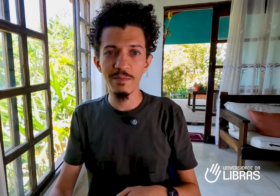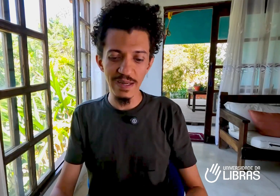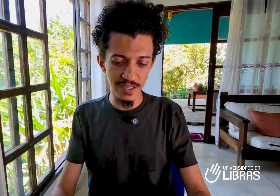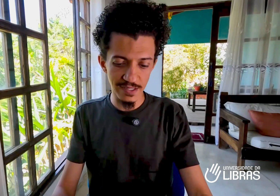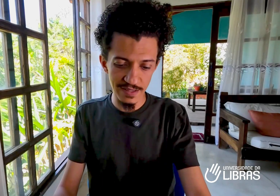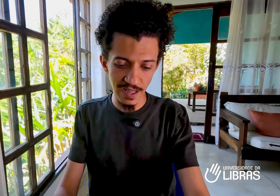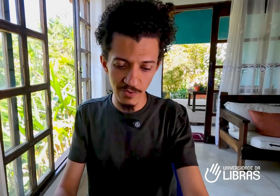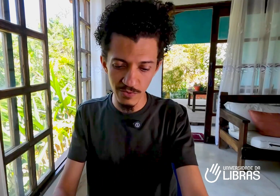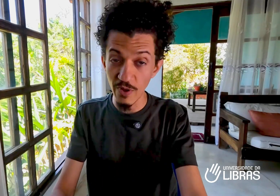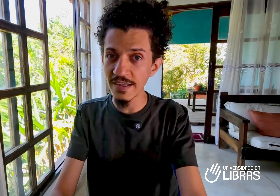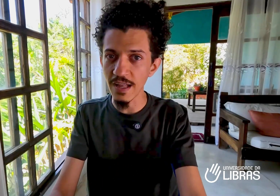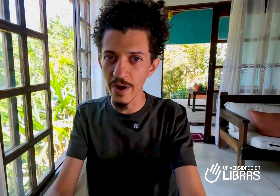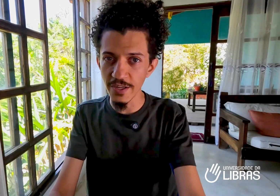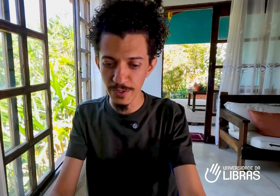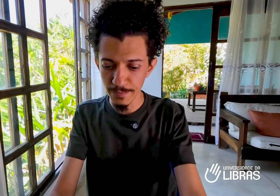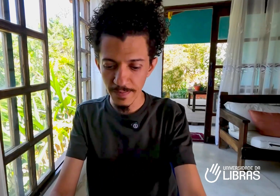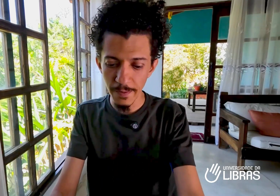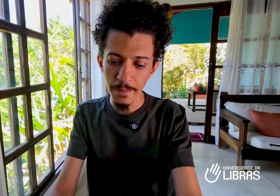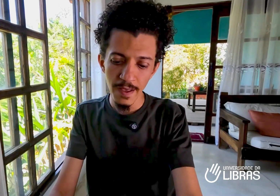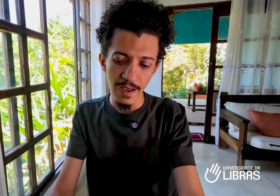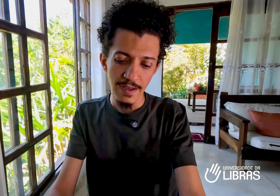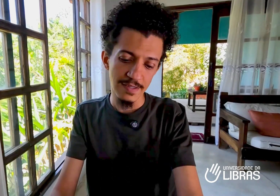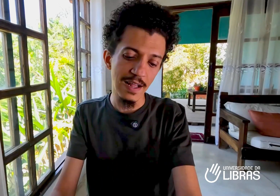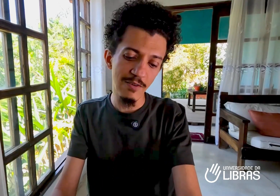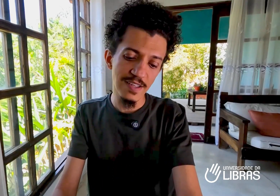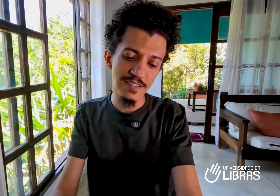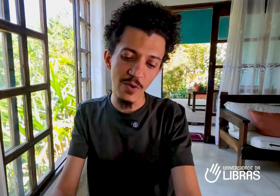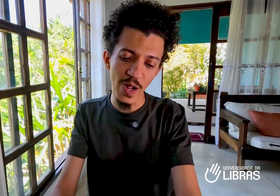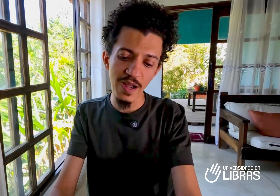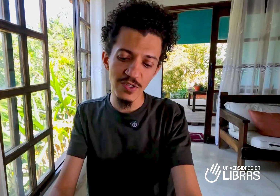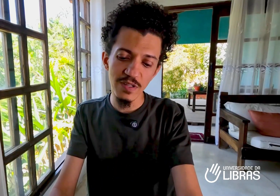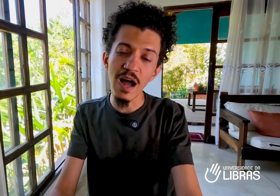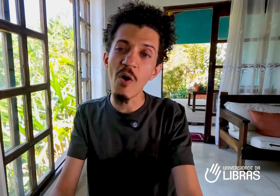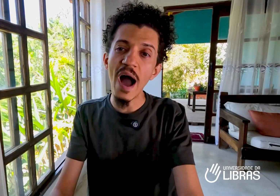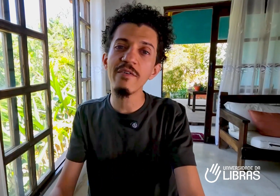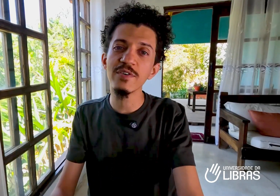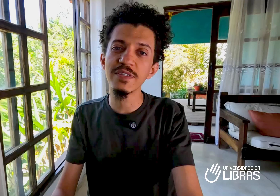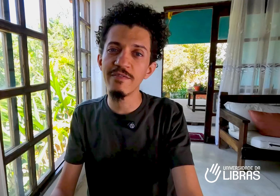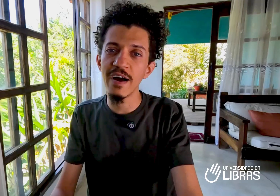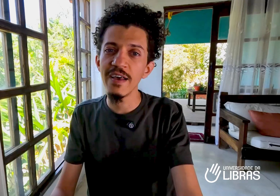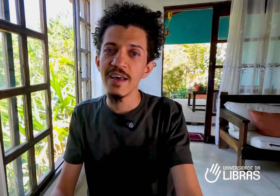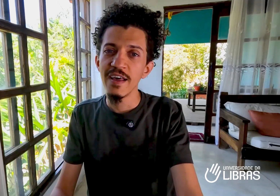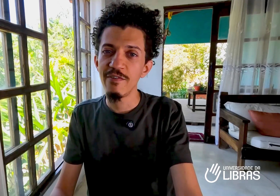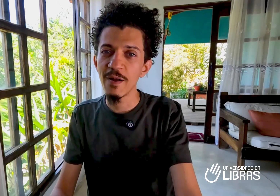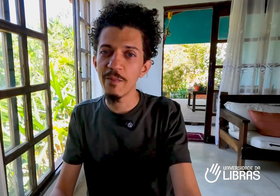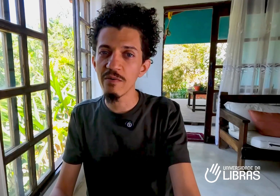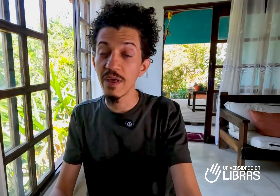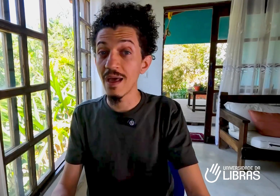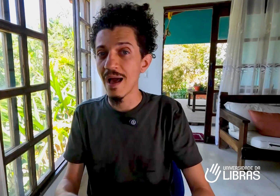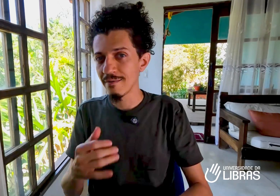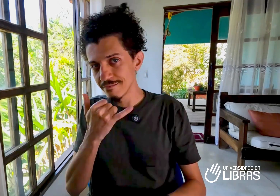imagina, você está num restaurante, né? Você está ali no restaurante e tal, aí você vai e fala para alguém,